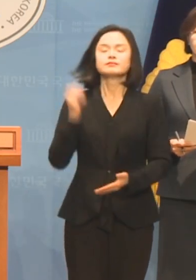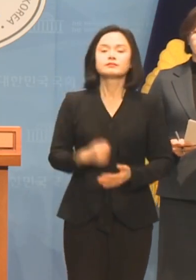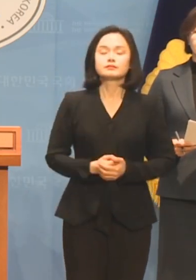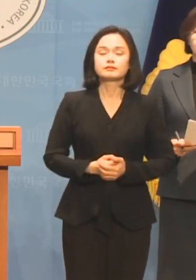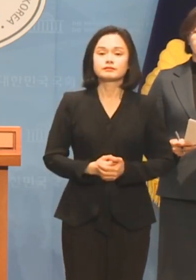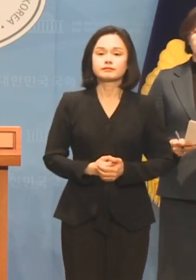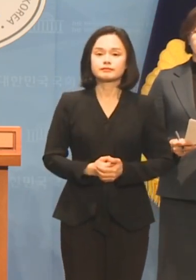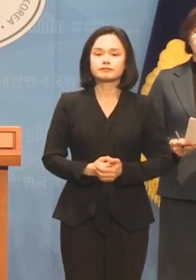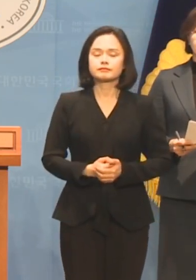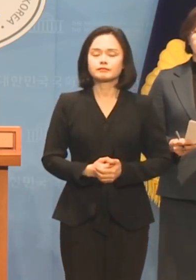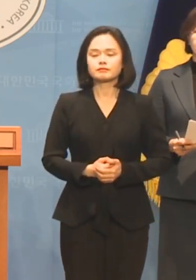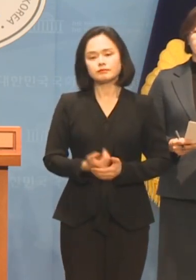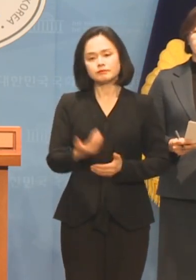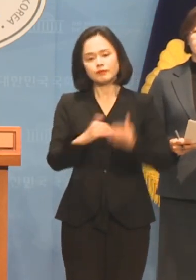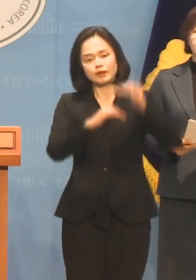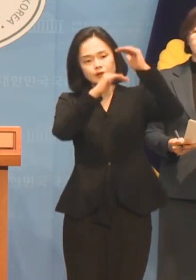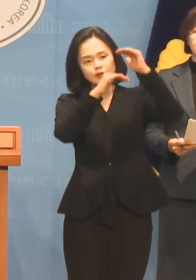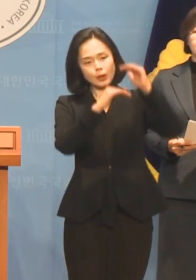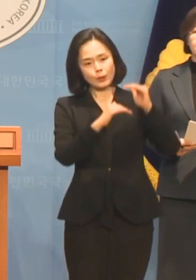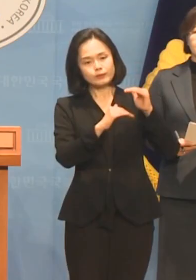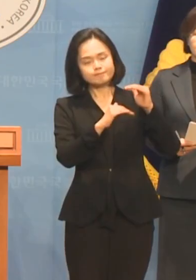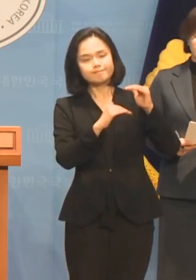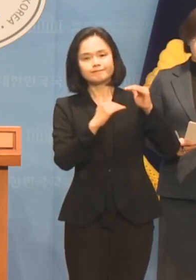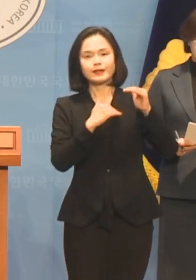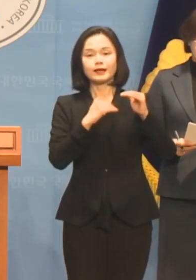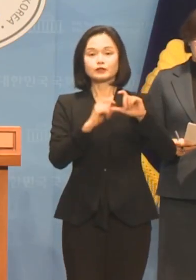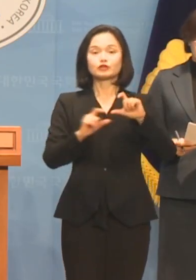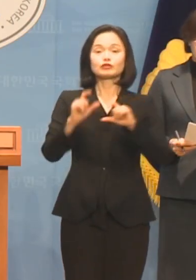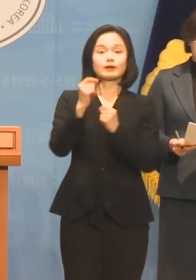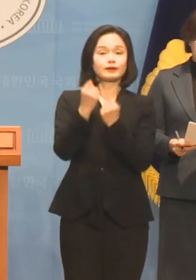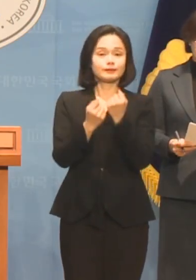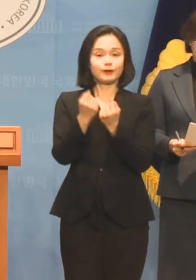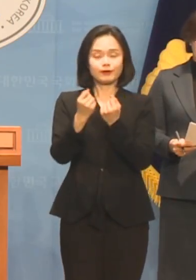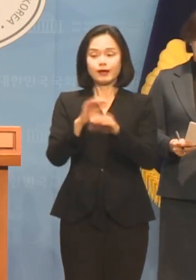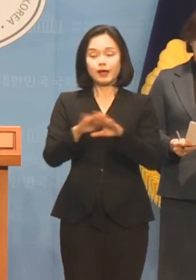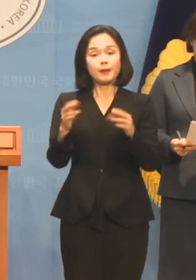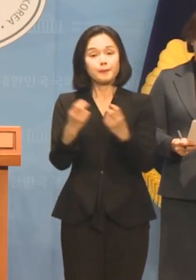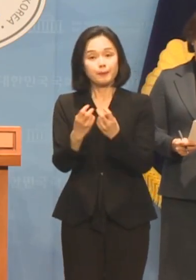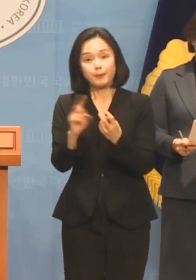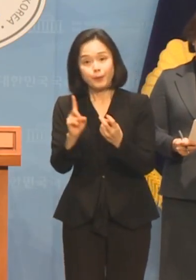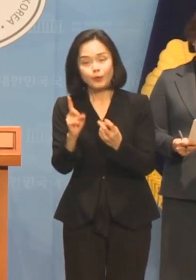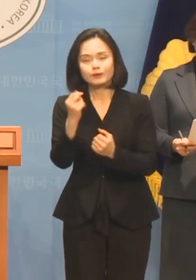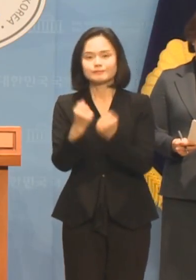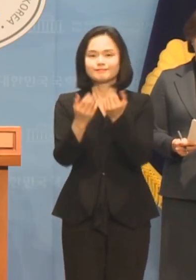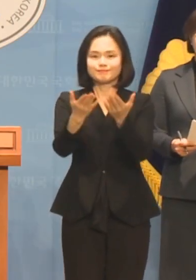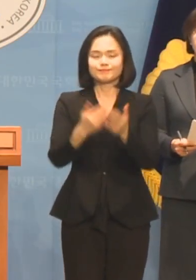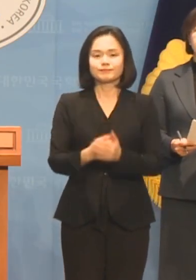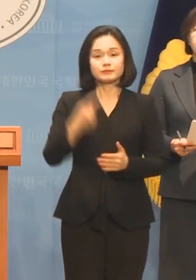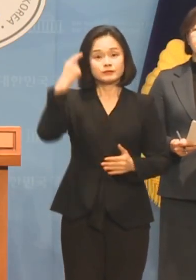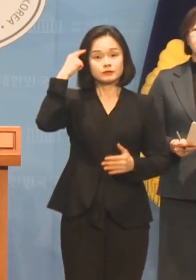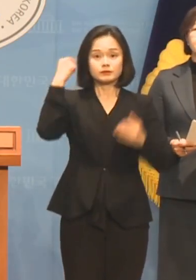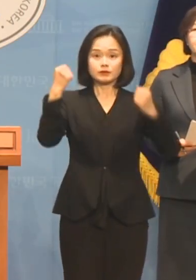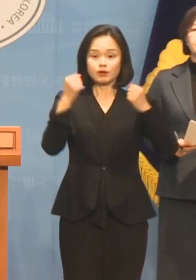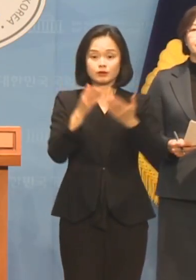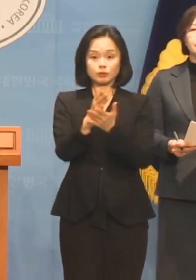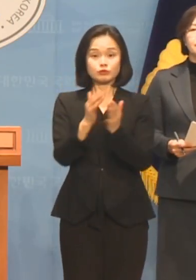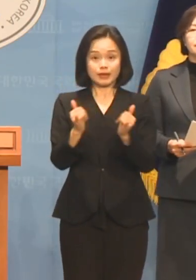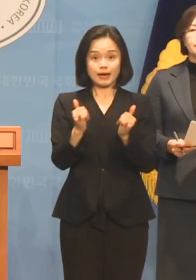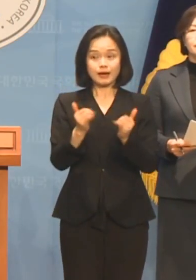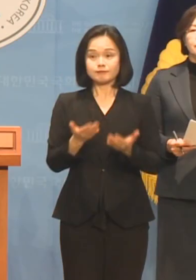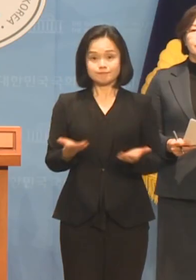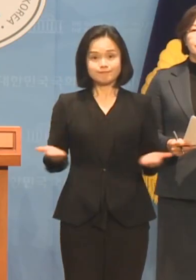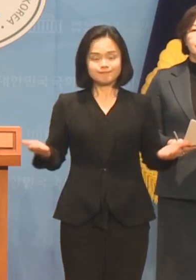덧붙여서 어떻게 대응해야 되는지에 대해서 말씀드리고자 합니다. 저희 정신건강 전문가들은 재난